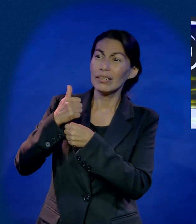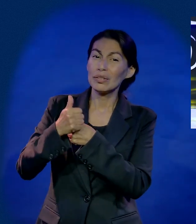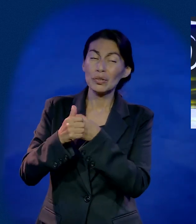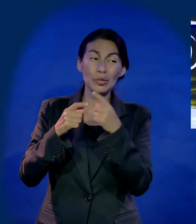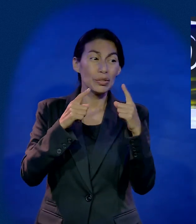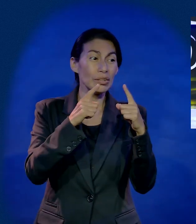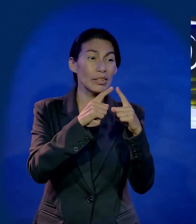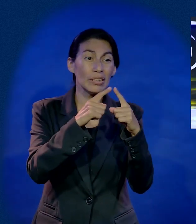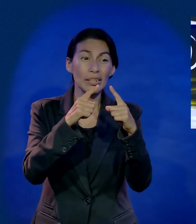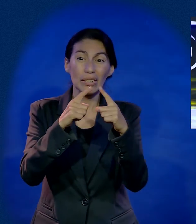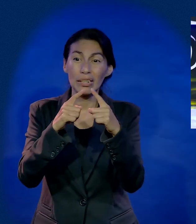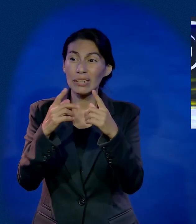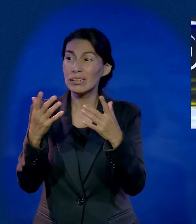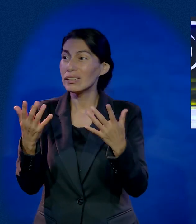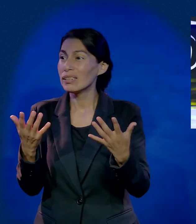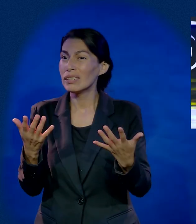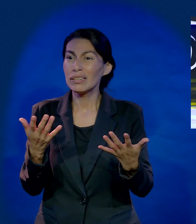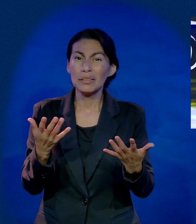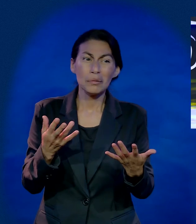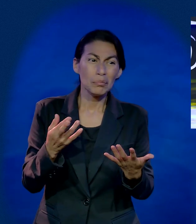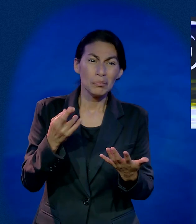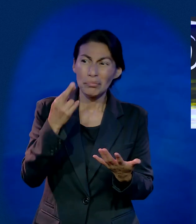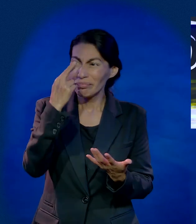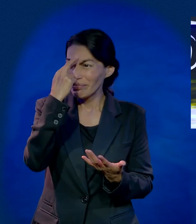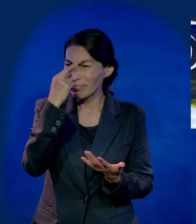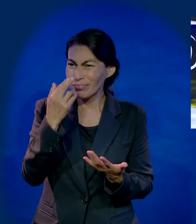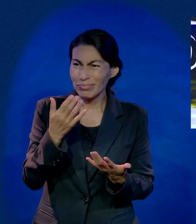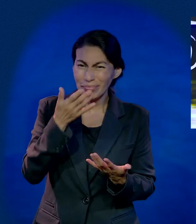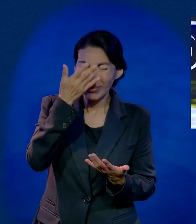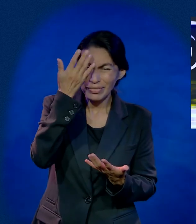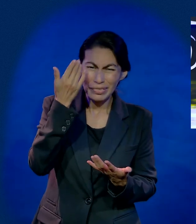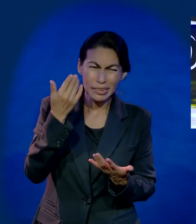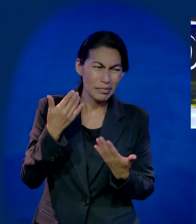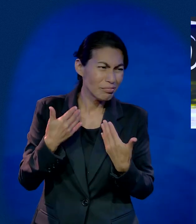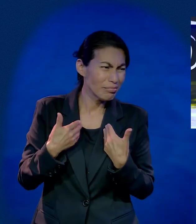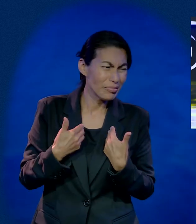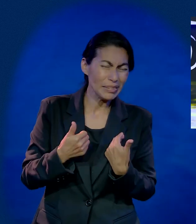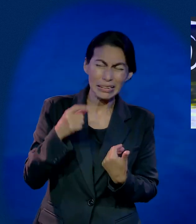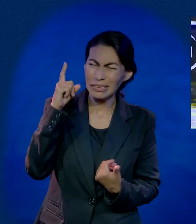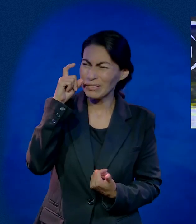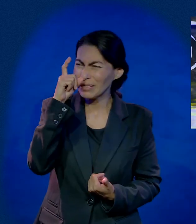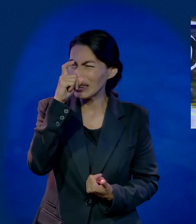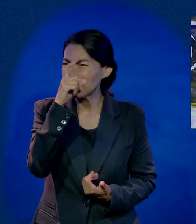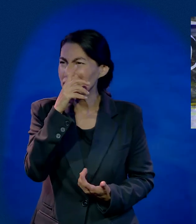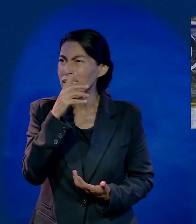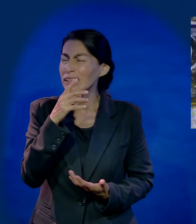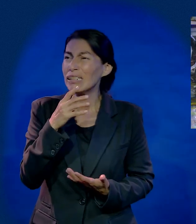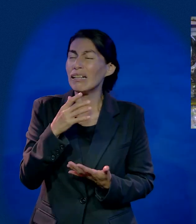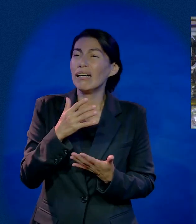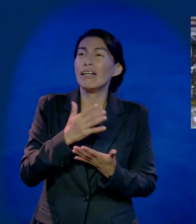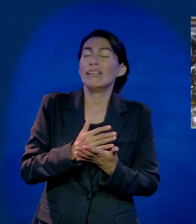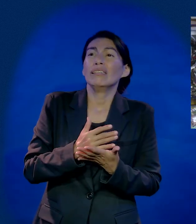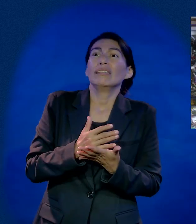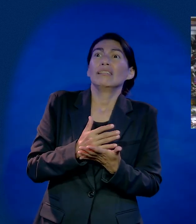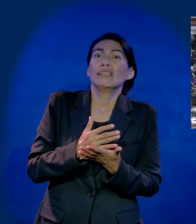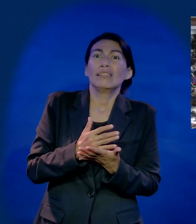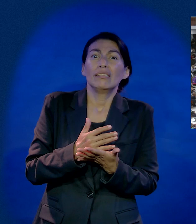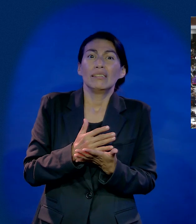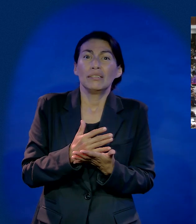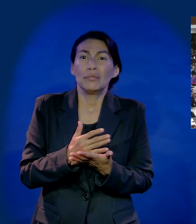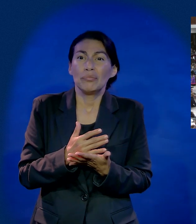tantos años en la iglesia y no encuentras la razón, te